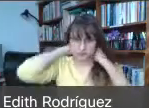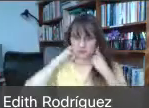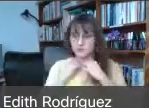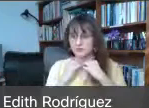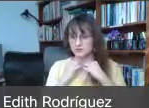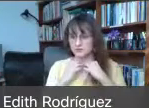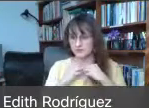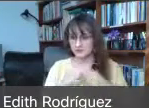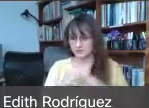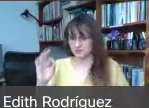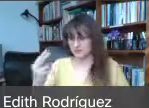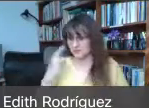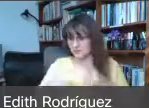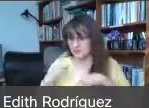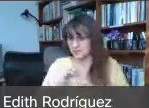¿Viendo Cindy?